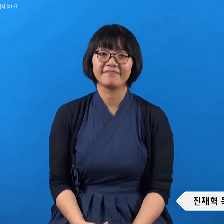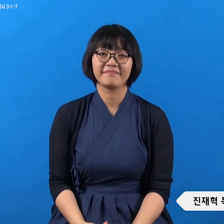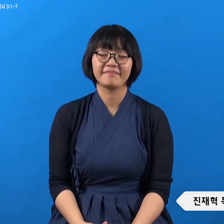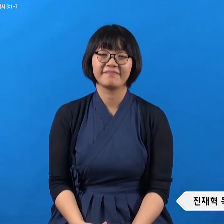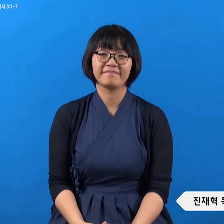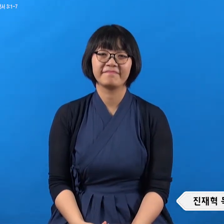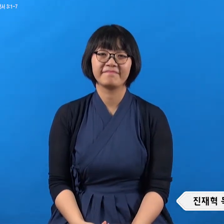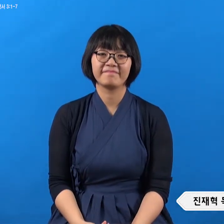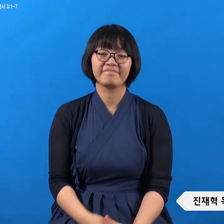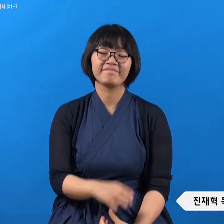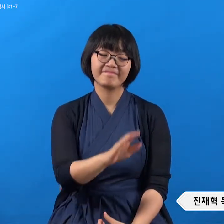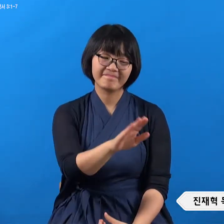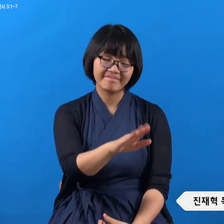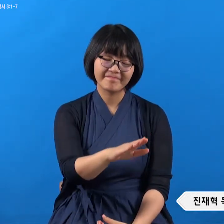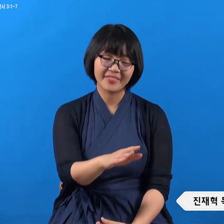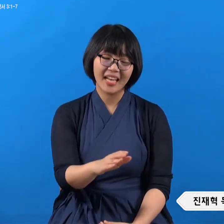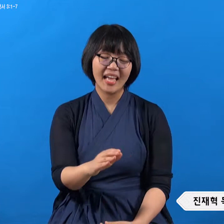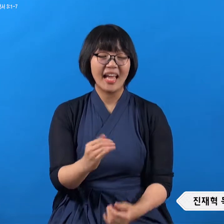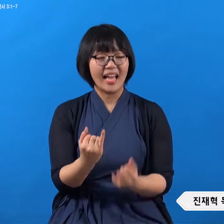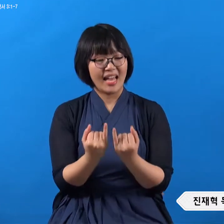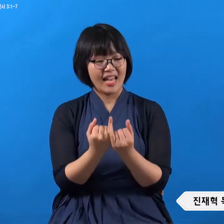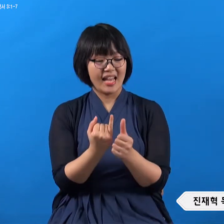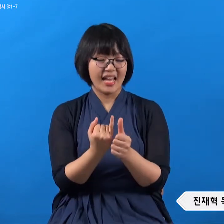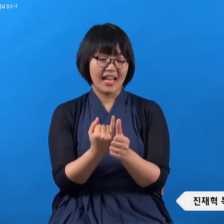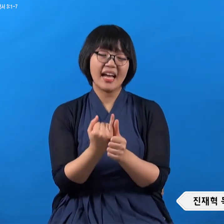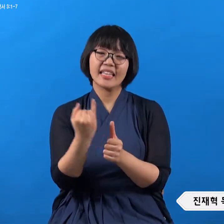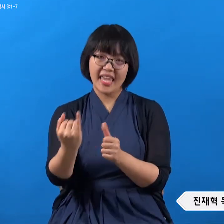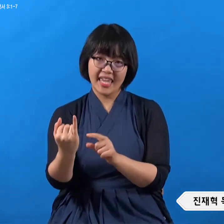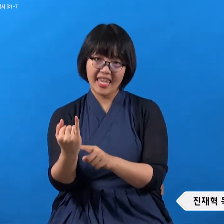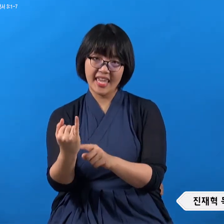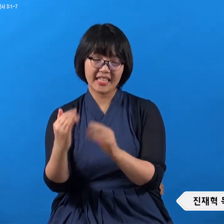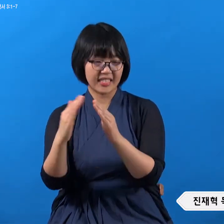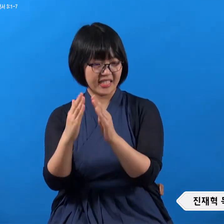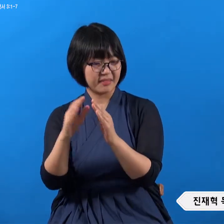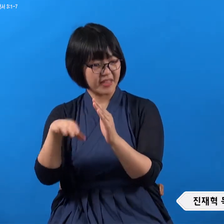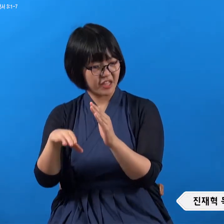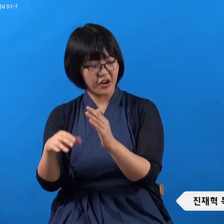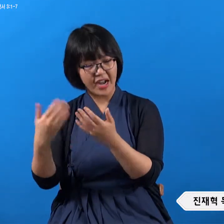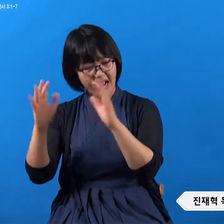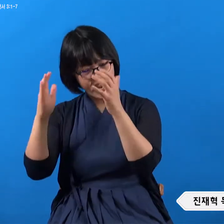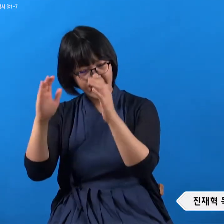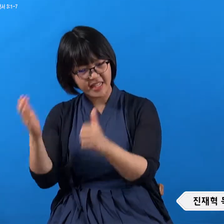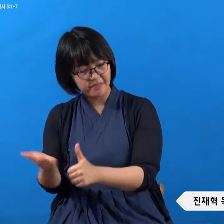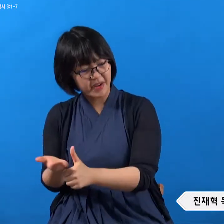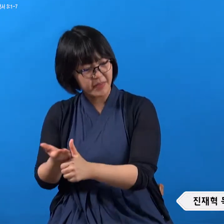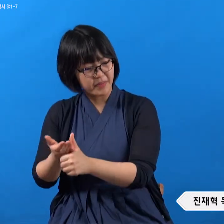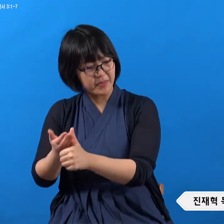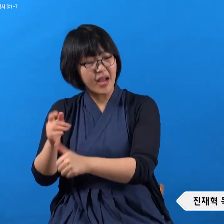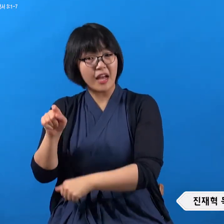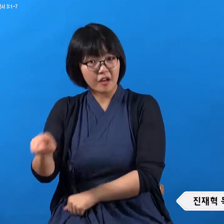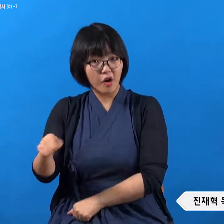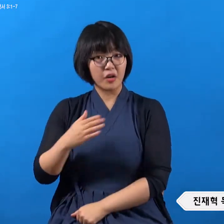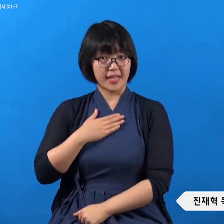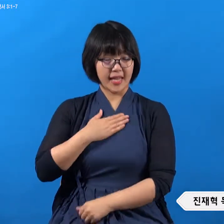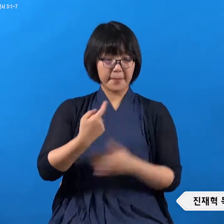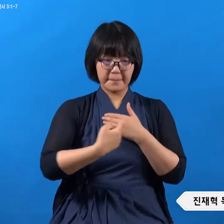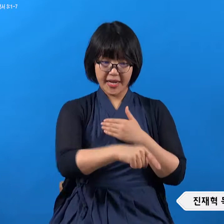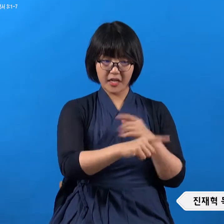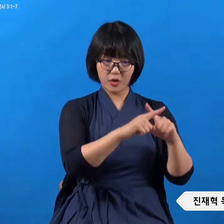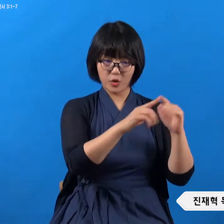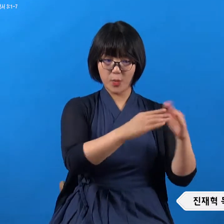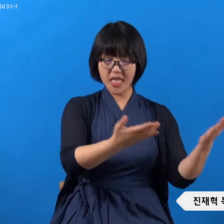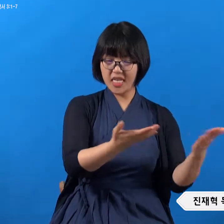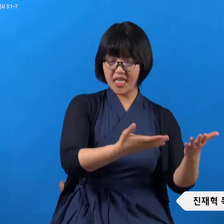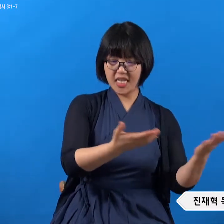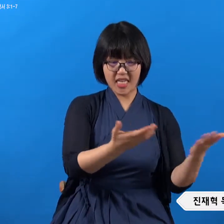대답해 줍니다. 아내가 집에서 아이들과 함께 있는 것이 밖에서 힘들고 어려운 사역을